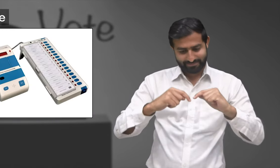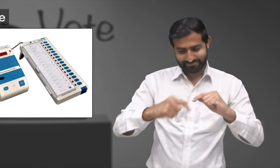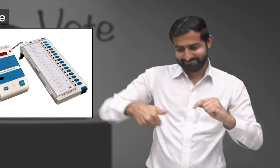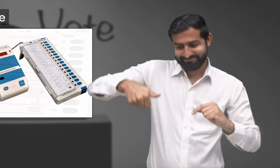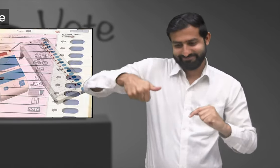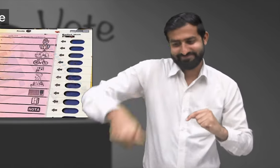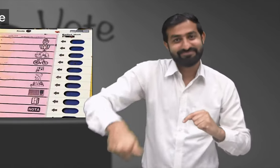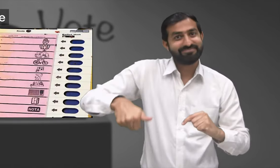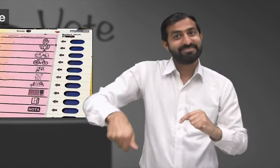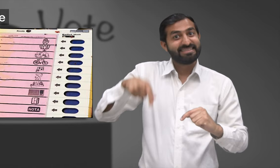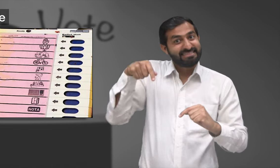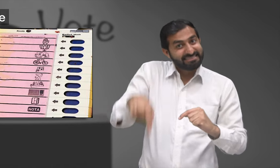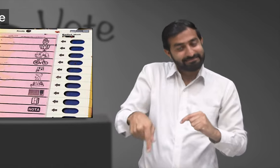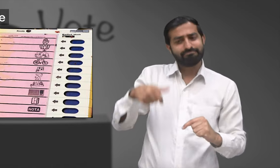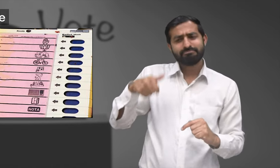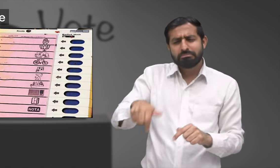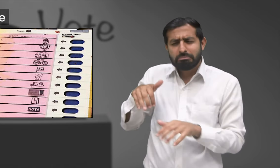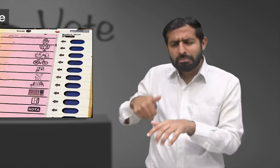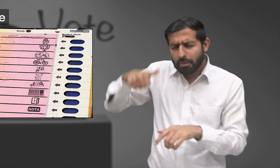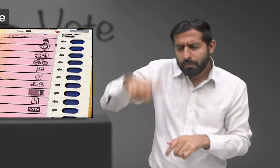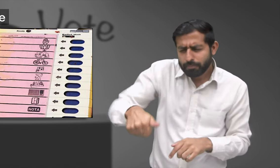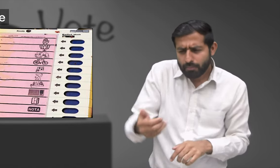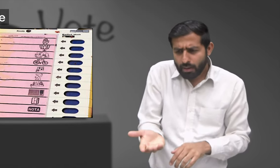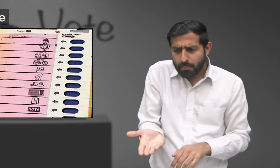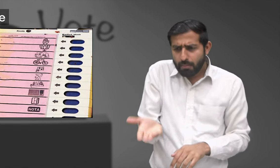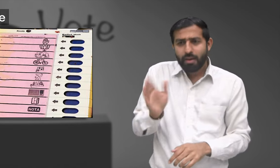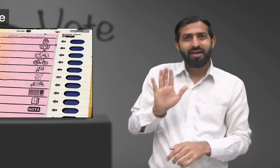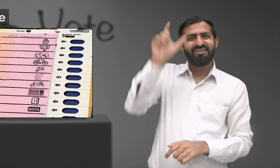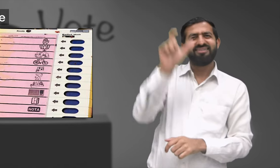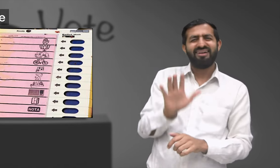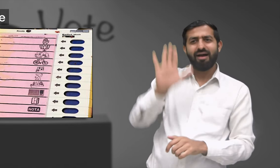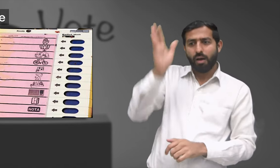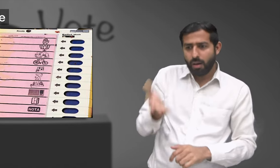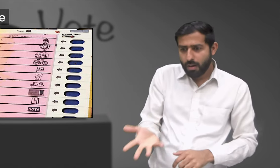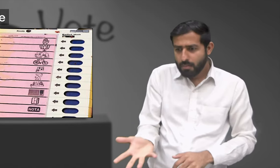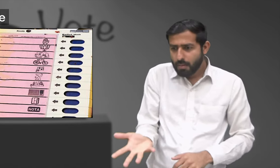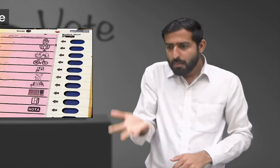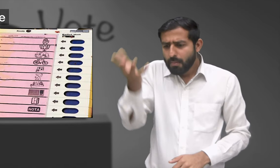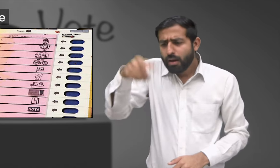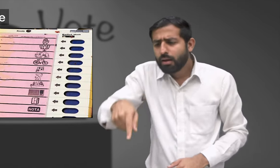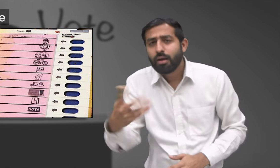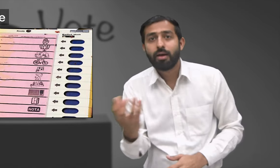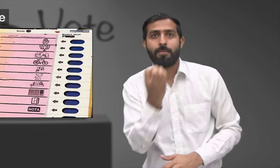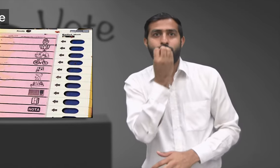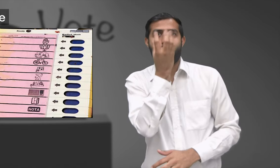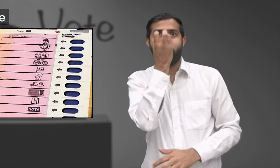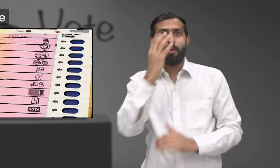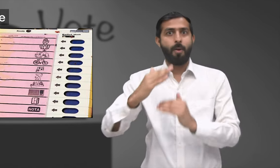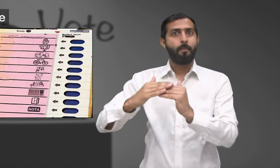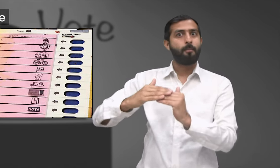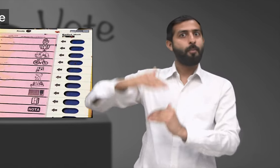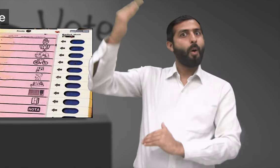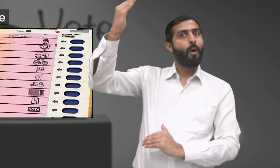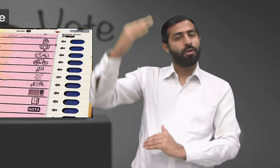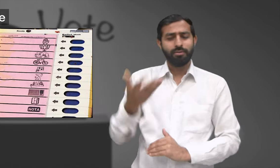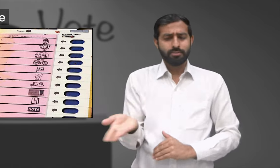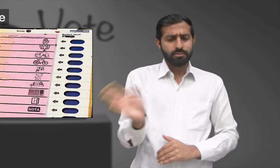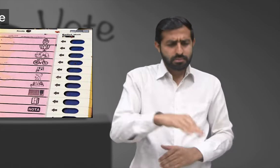करने आते हैं जिस दल को सबसे अधिक मत प्राप्त होते हैं वह चुनाव जीत जाते